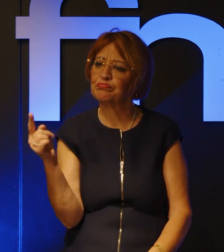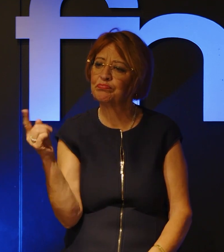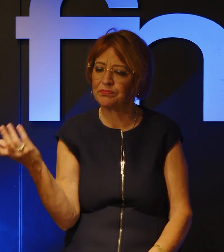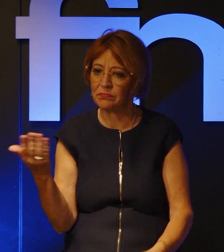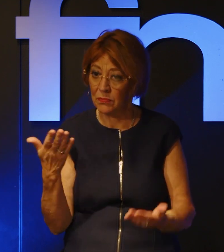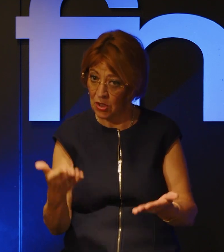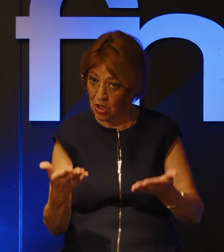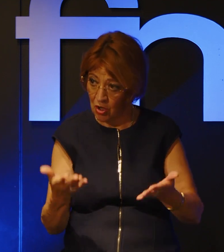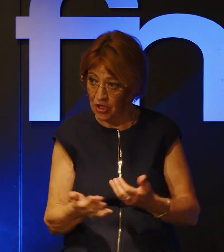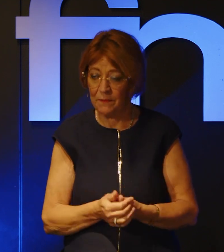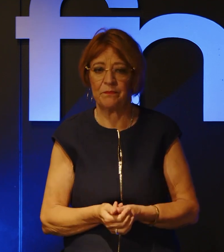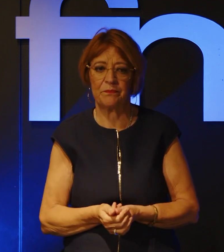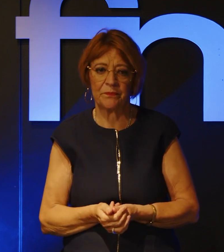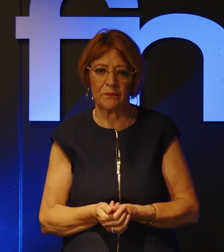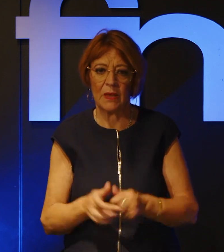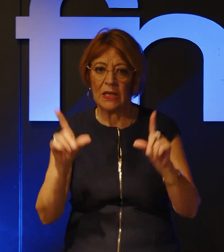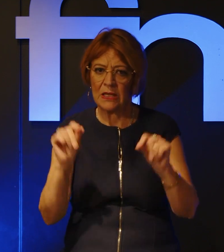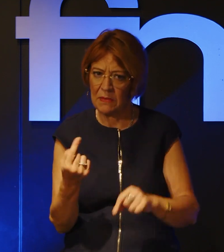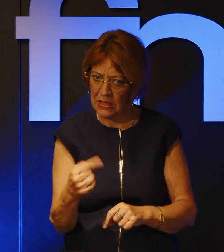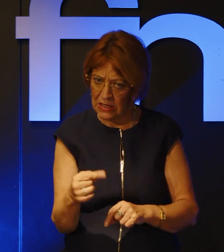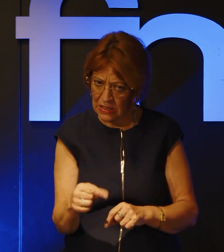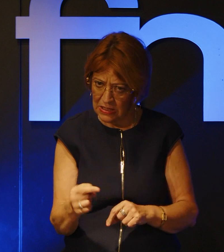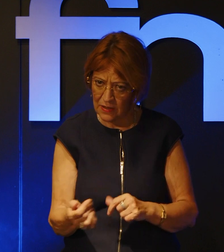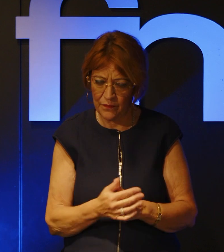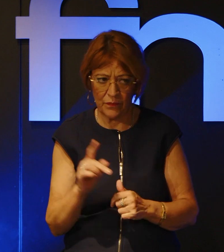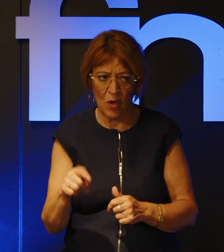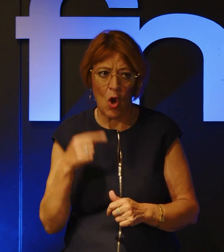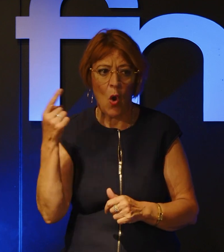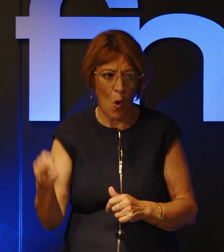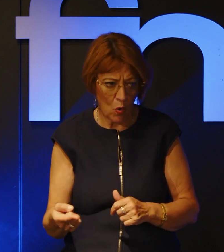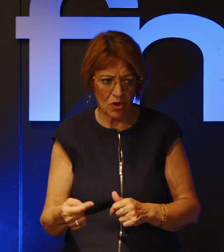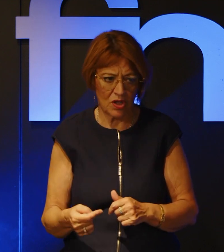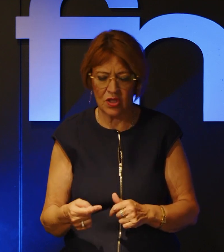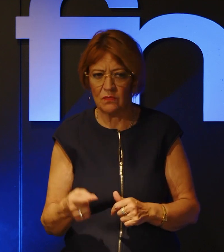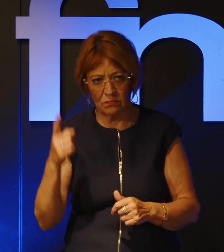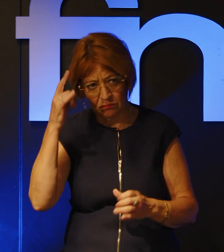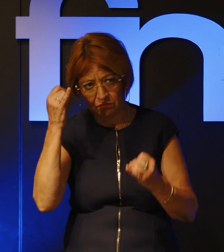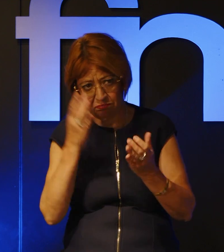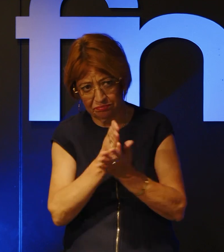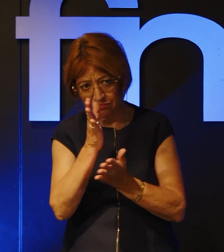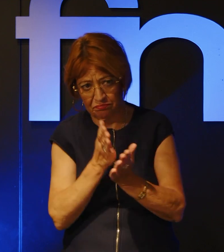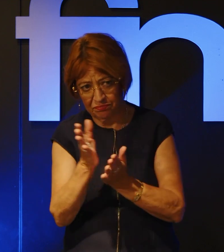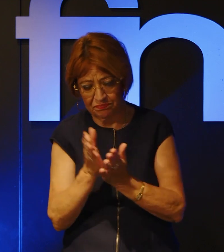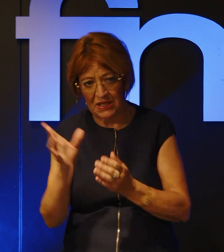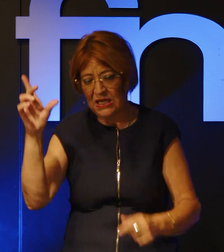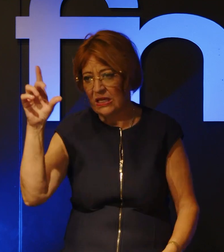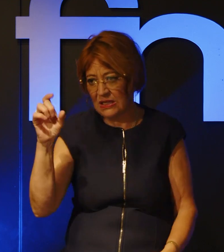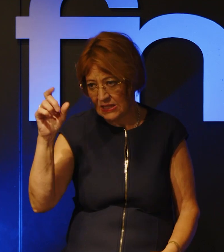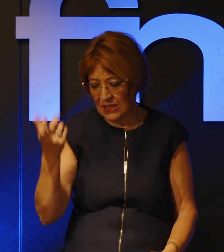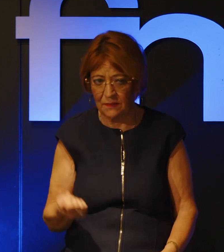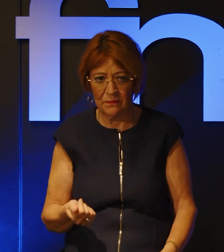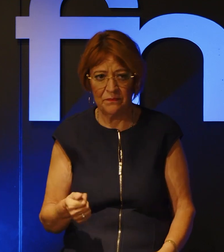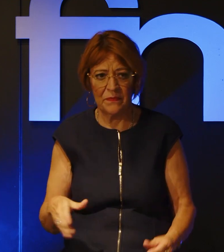atualmente H também existem outras correntes no no Instagram que são mais